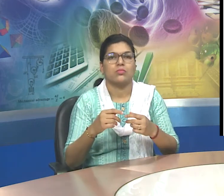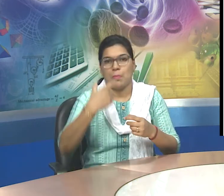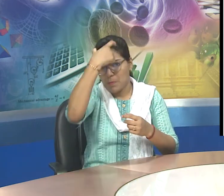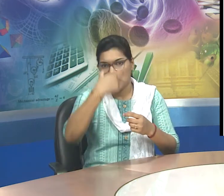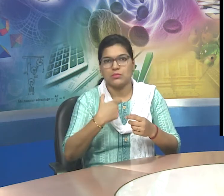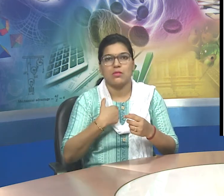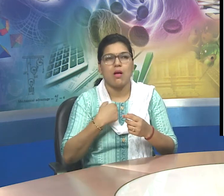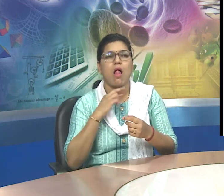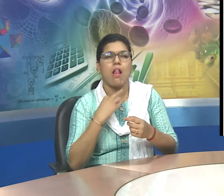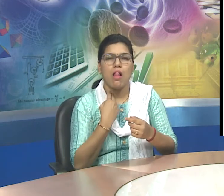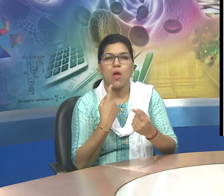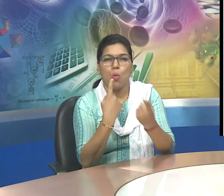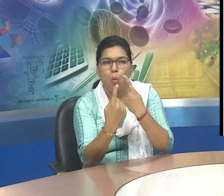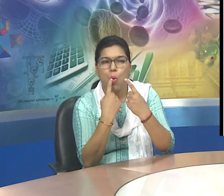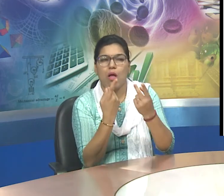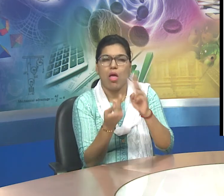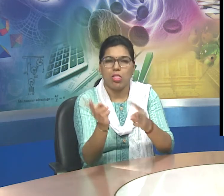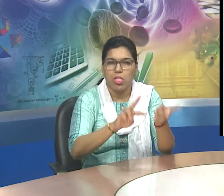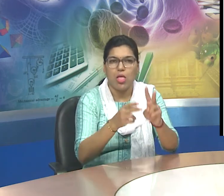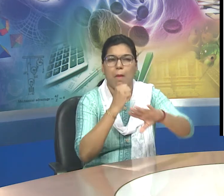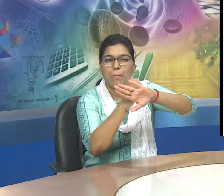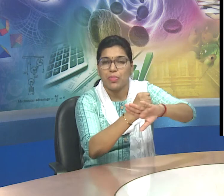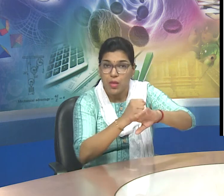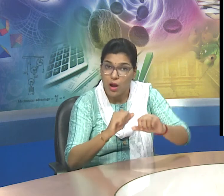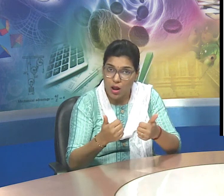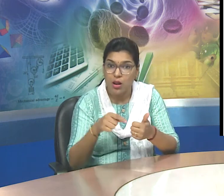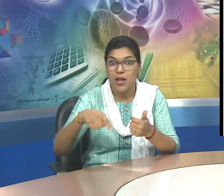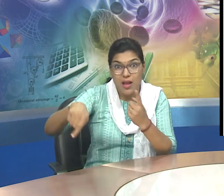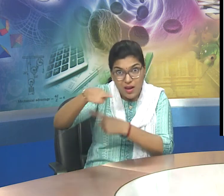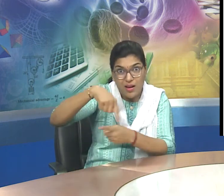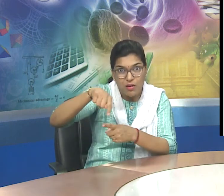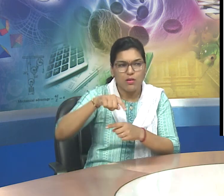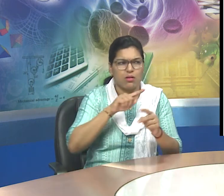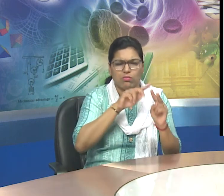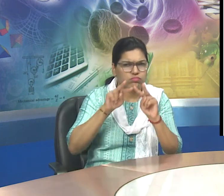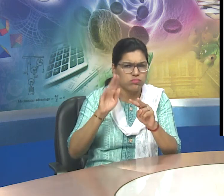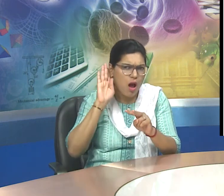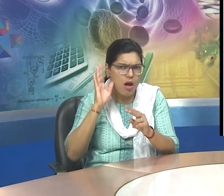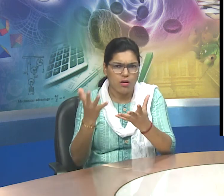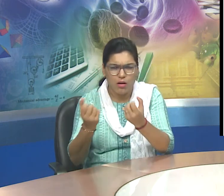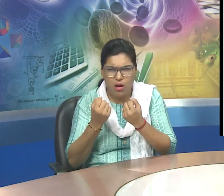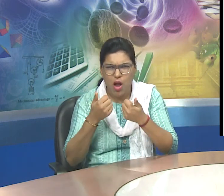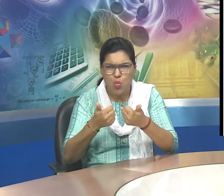यदि किसी चीज़ की क्वालिटी अच्छी नहीं है या कोई आपसे धोखाधड़ी कर रहा है, तो